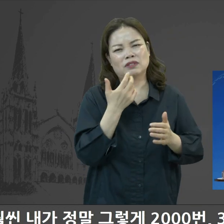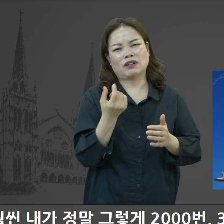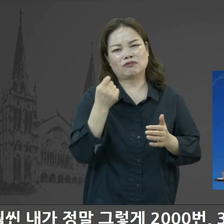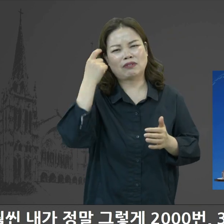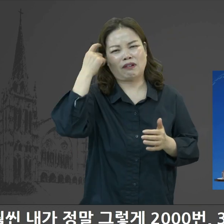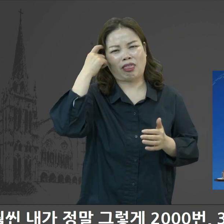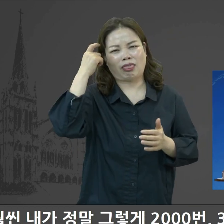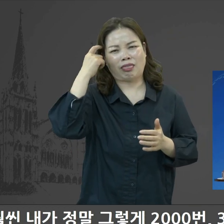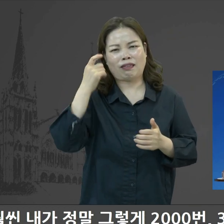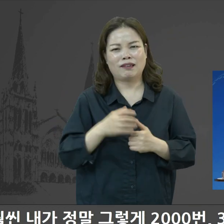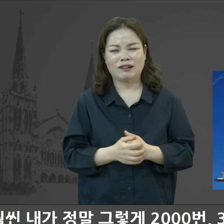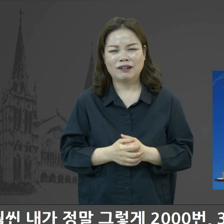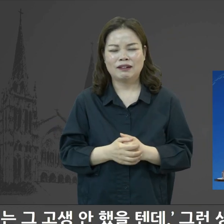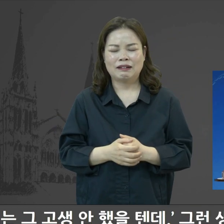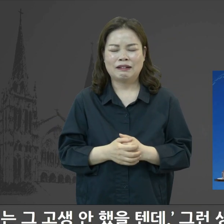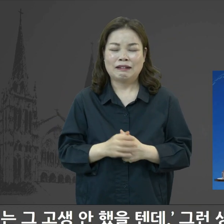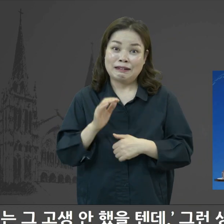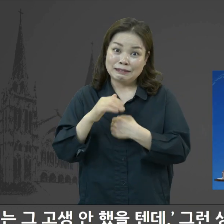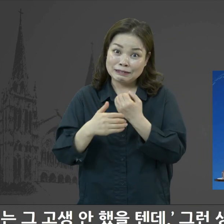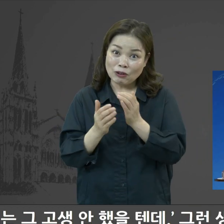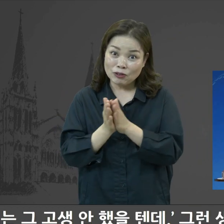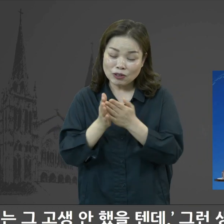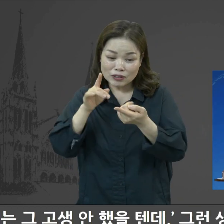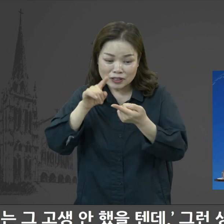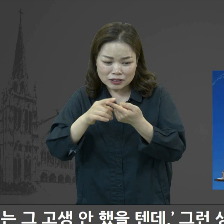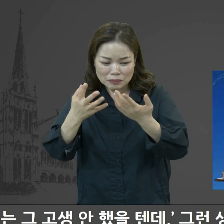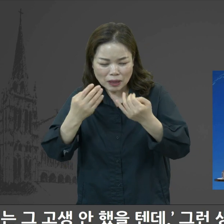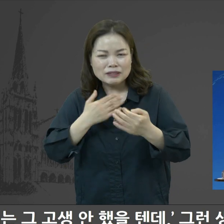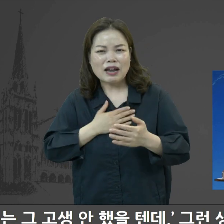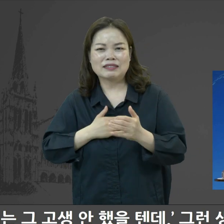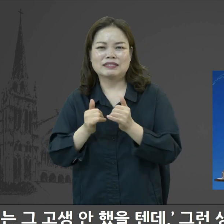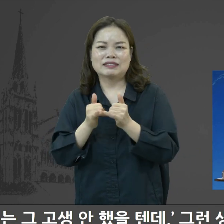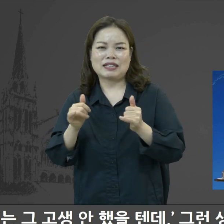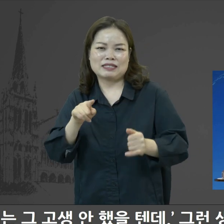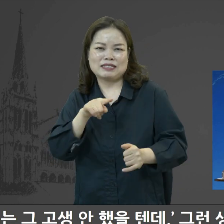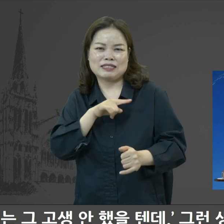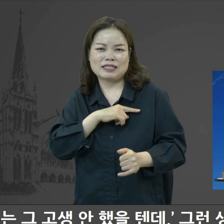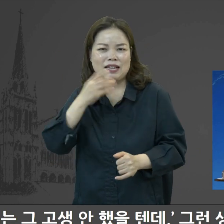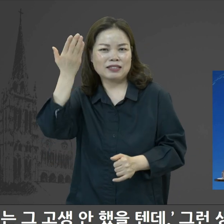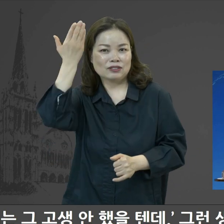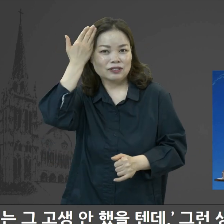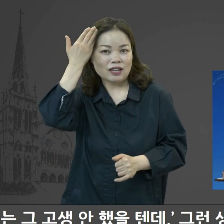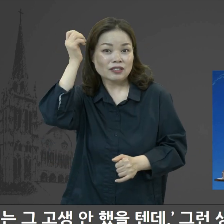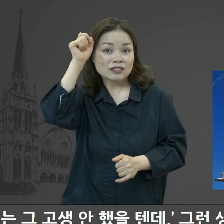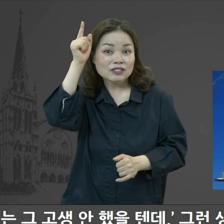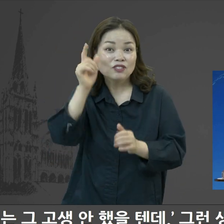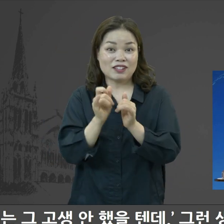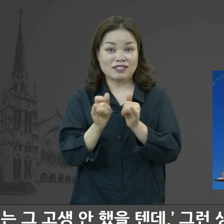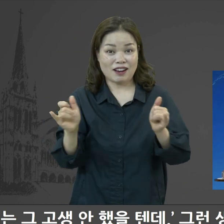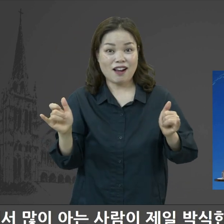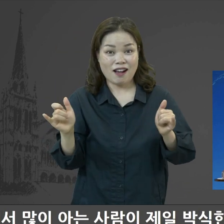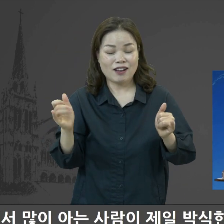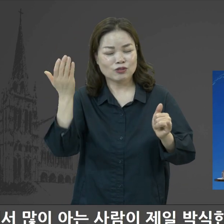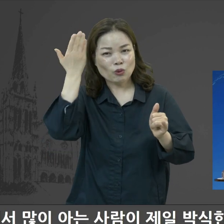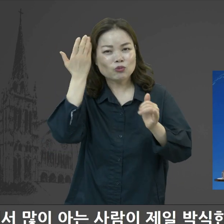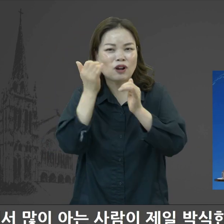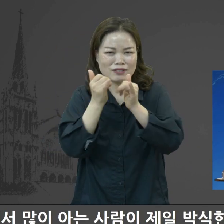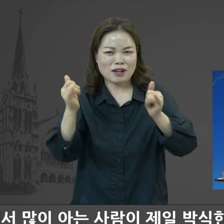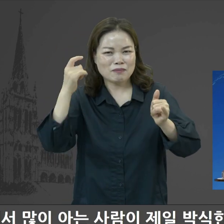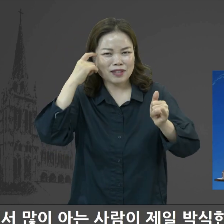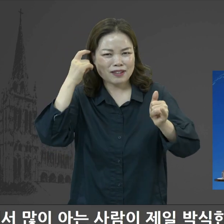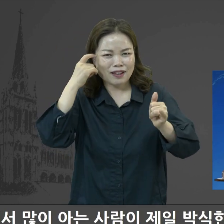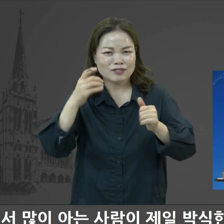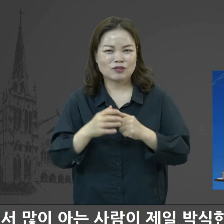그런 생각이 들면서요 야 성경에 대해서 많이 아는 사람이 제일 박식한 사람이겠구나 그런 생각이 드는 거예요.